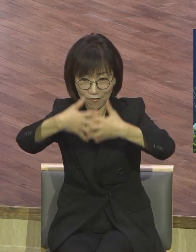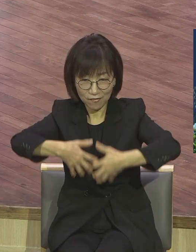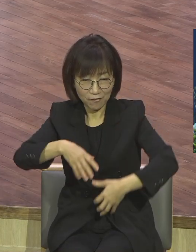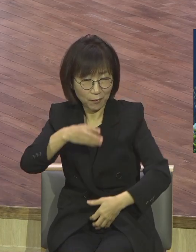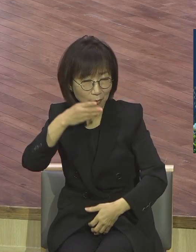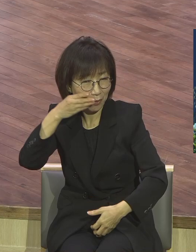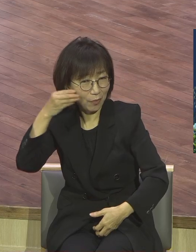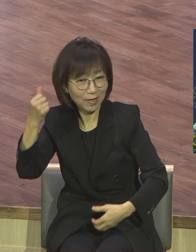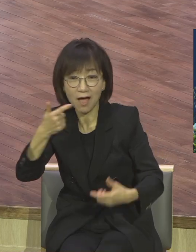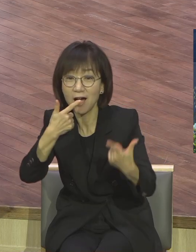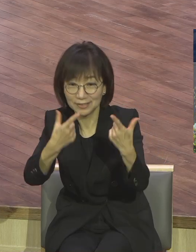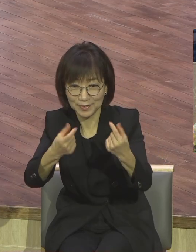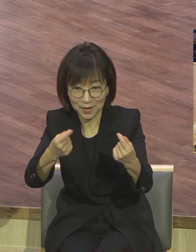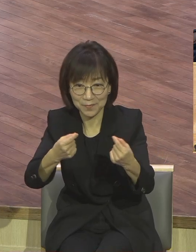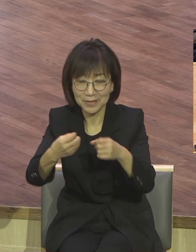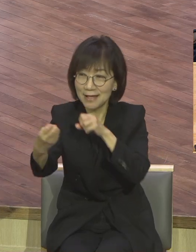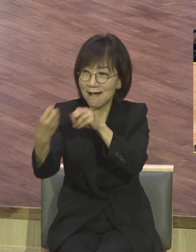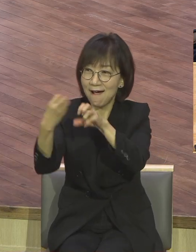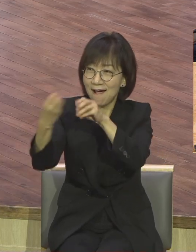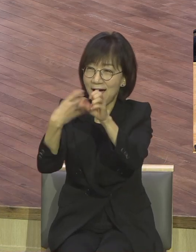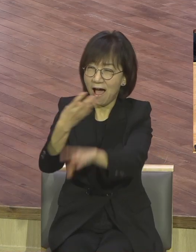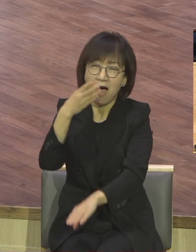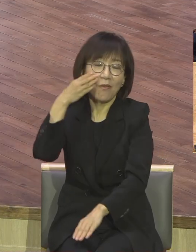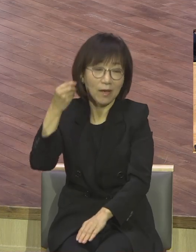증거들을 착착착 받게 될 것이다.